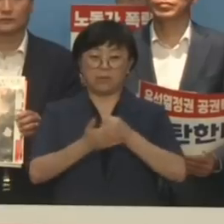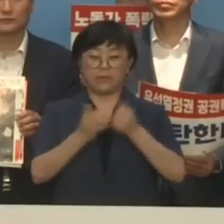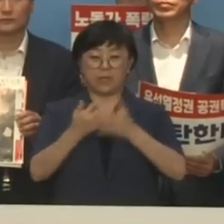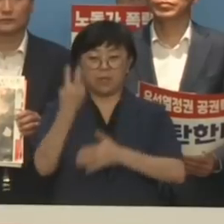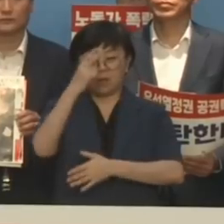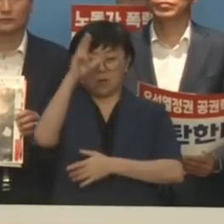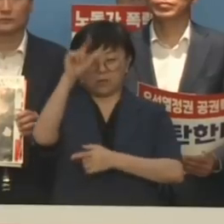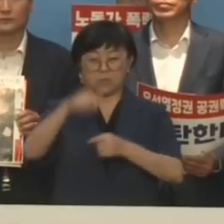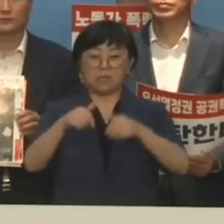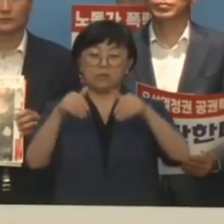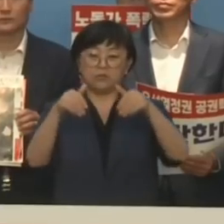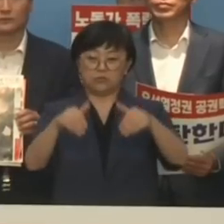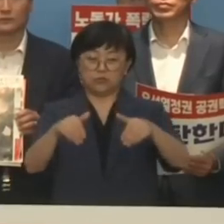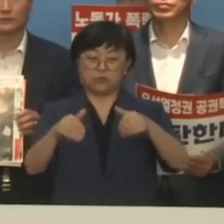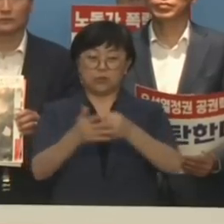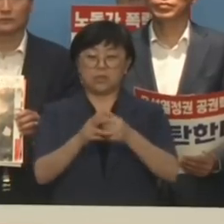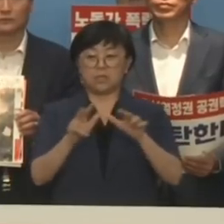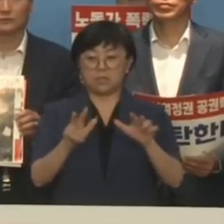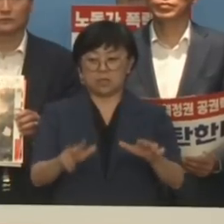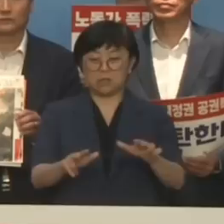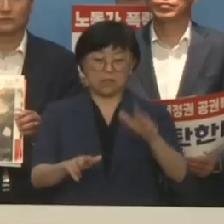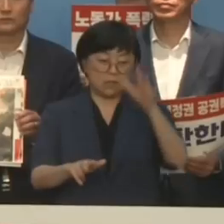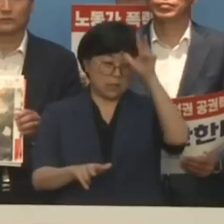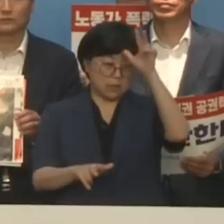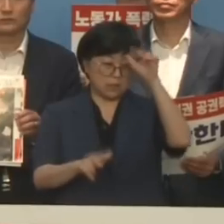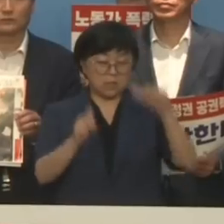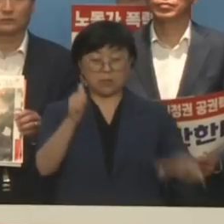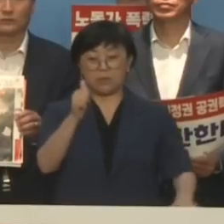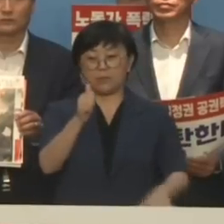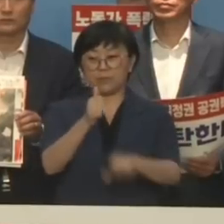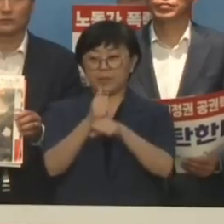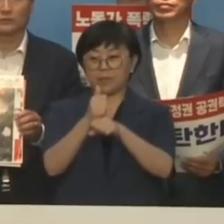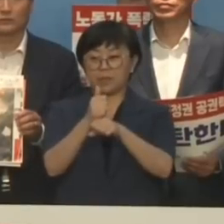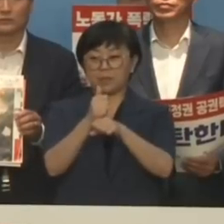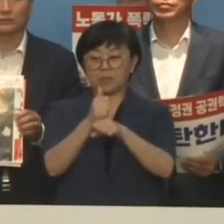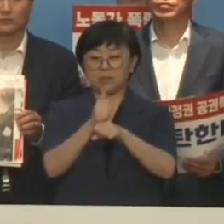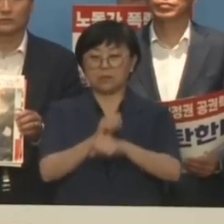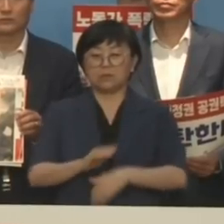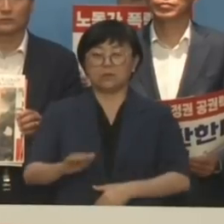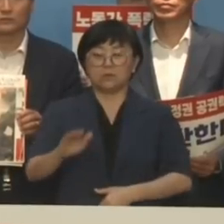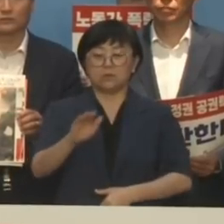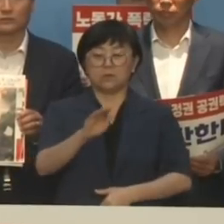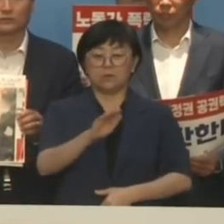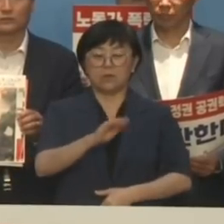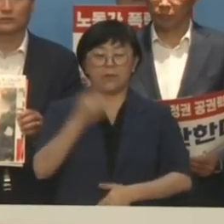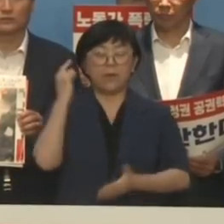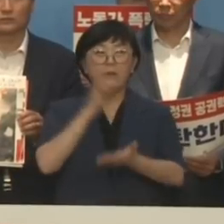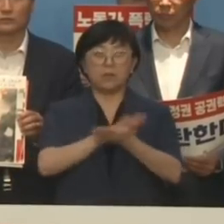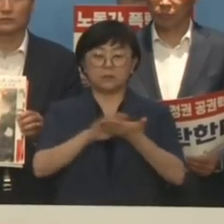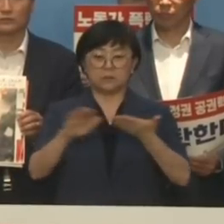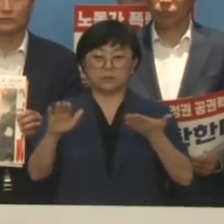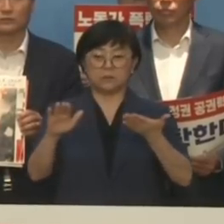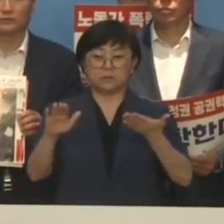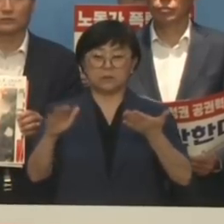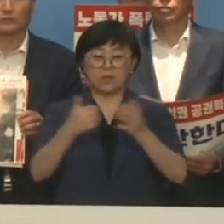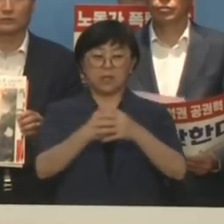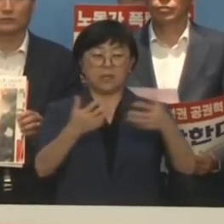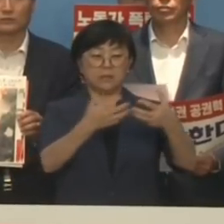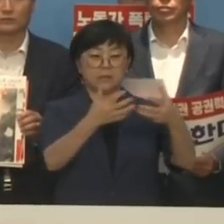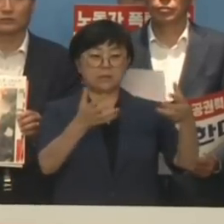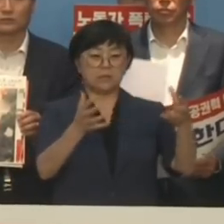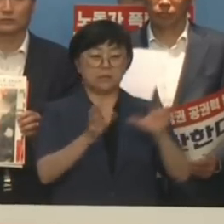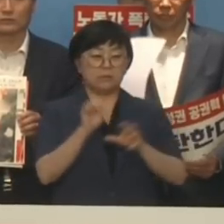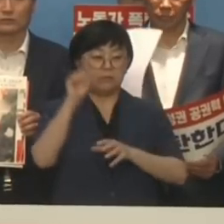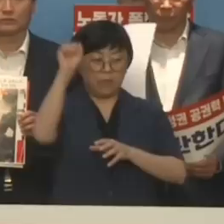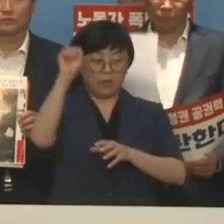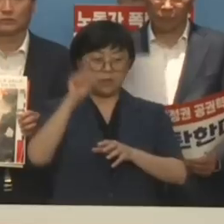검찰을 하수인으로 두고 이제는 경찰까지 조정해서 우리 평화적인 그리고 집회